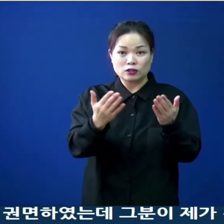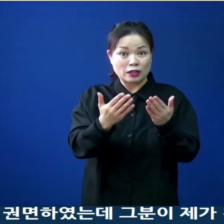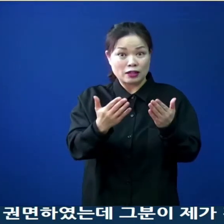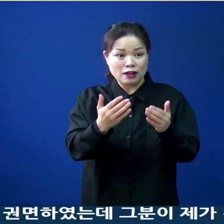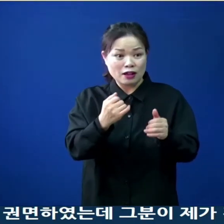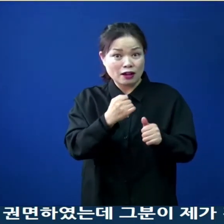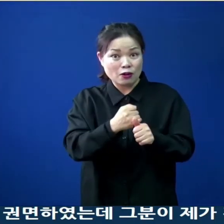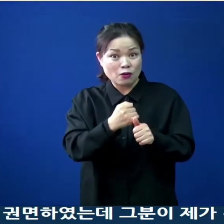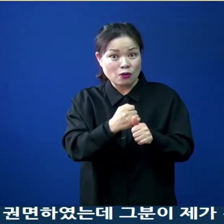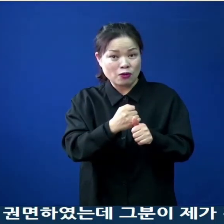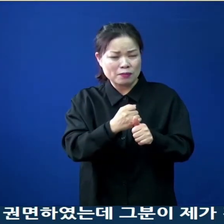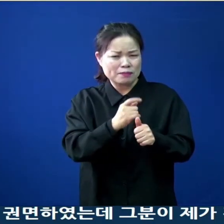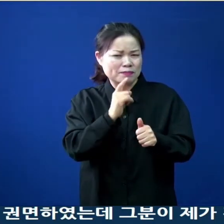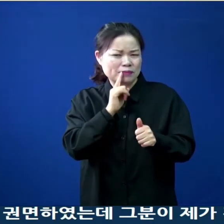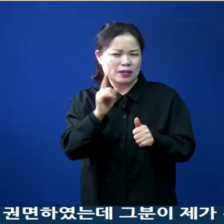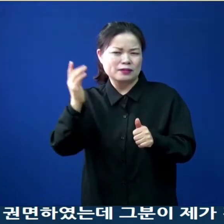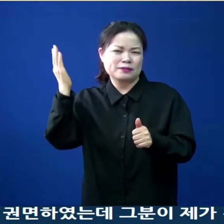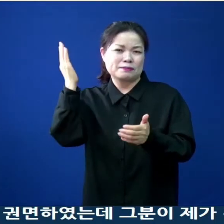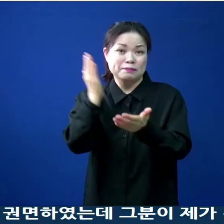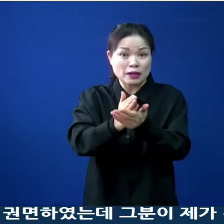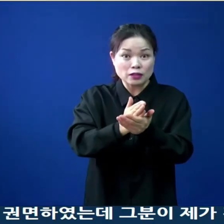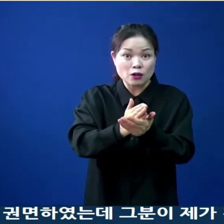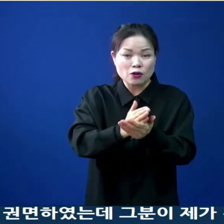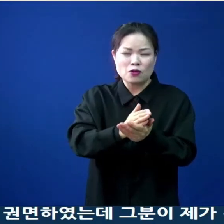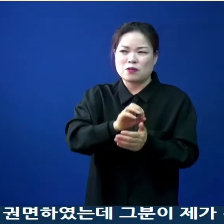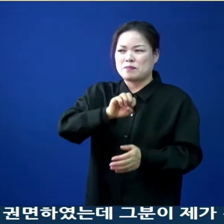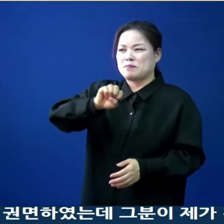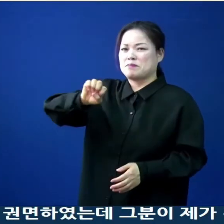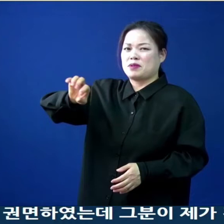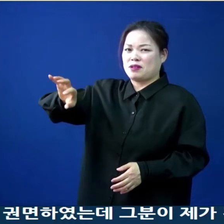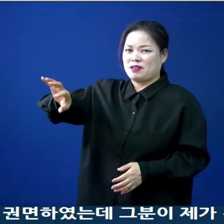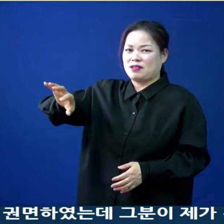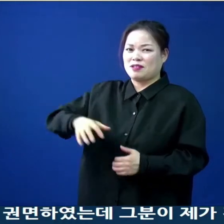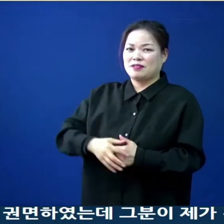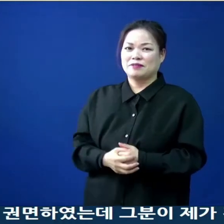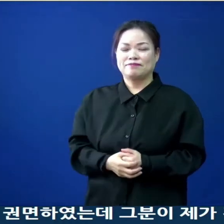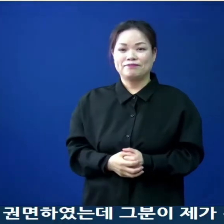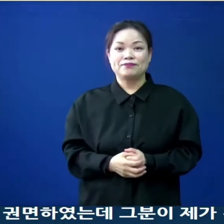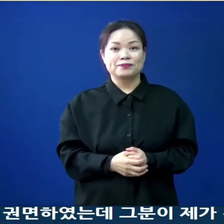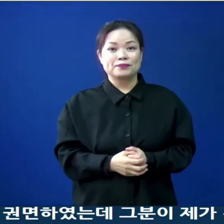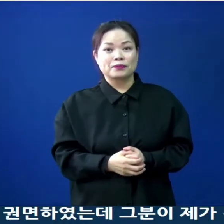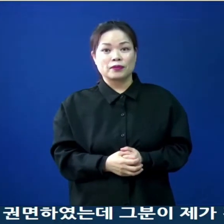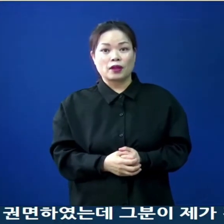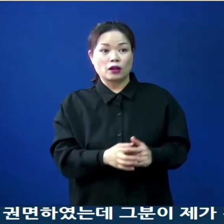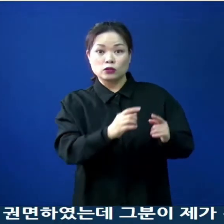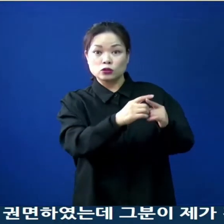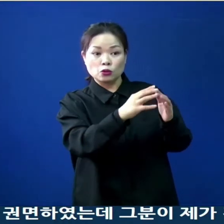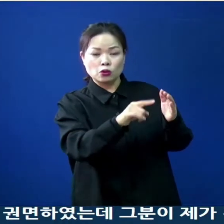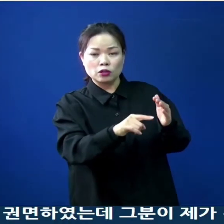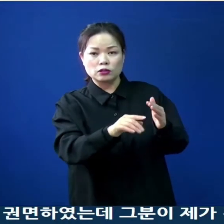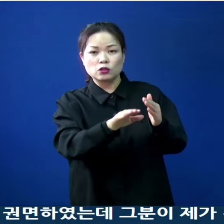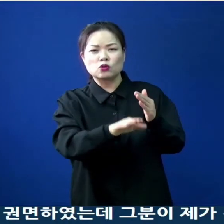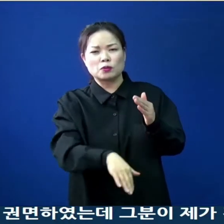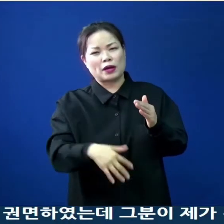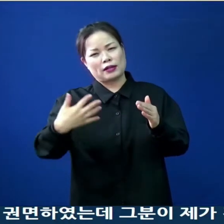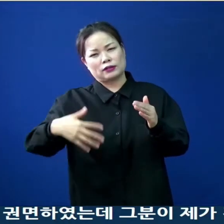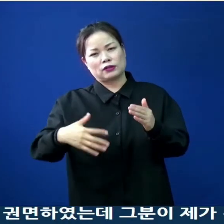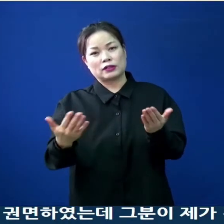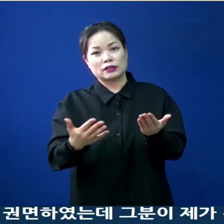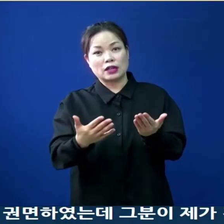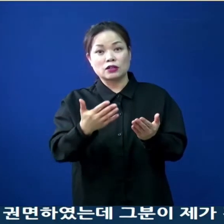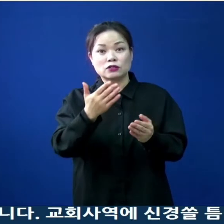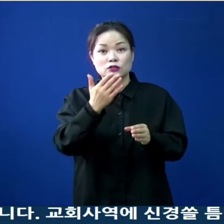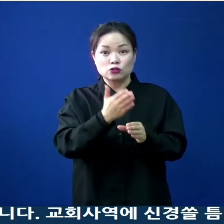사역하라고 말씀하지 마십시오 라고 말씀하셨습니다. 그 교회에 제 후배가 아직까지